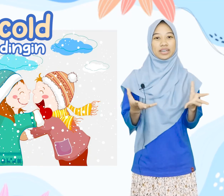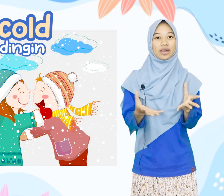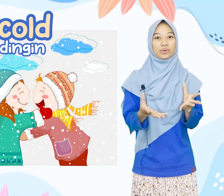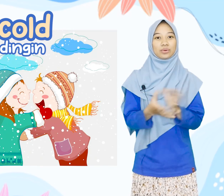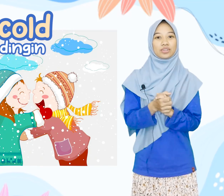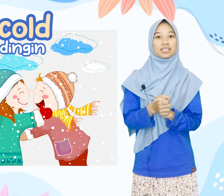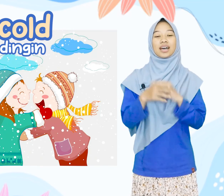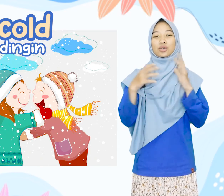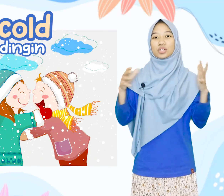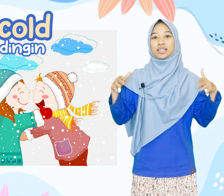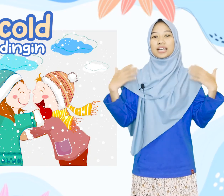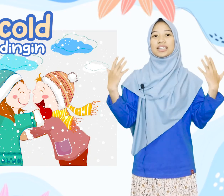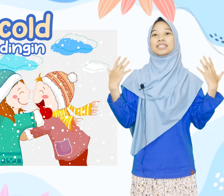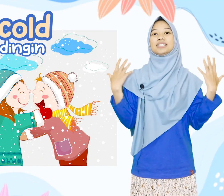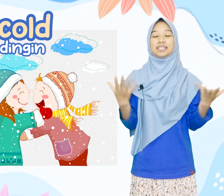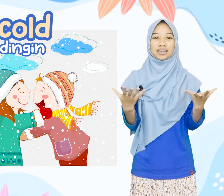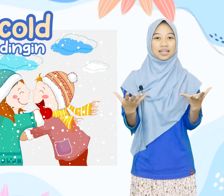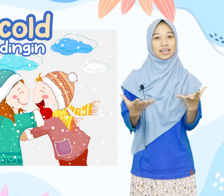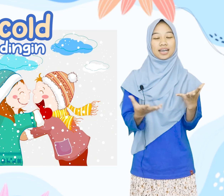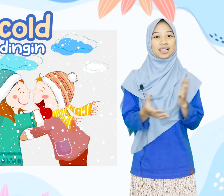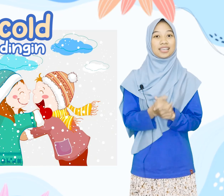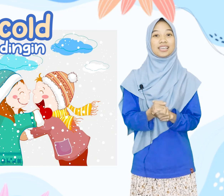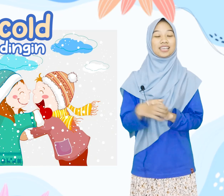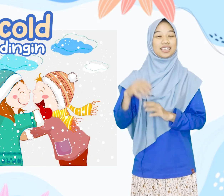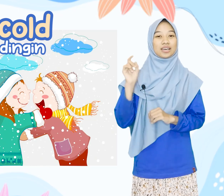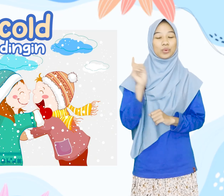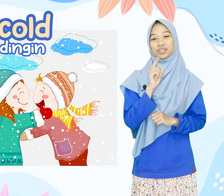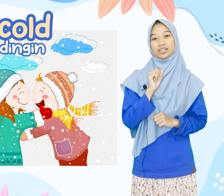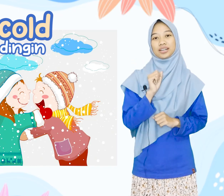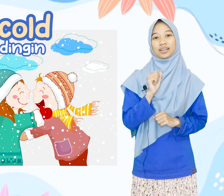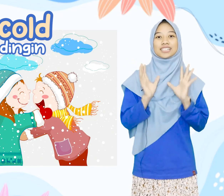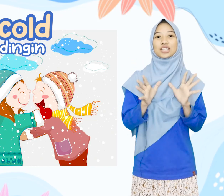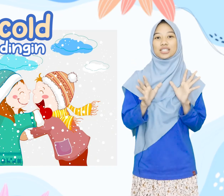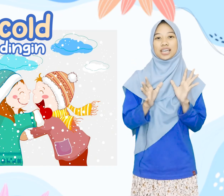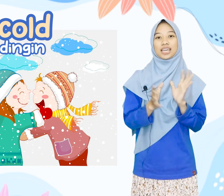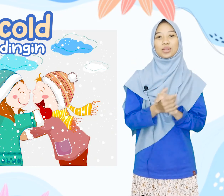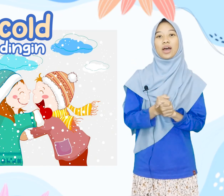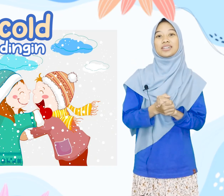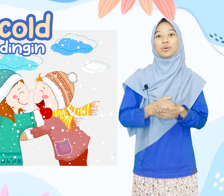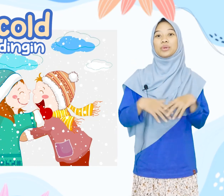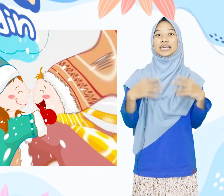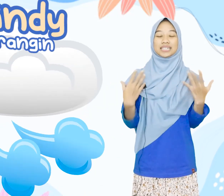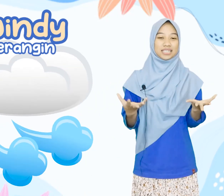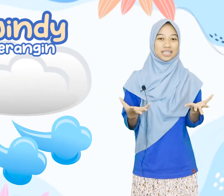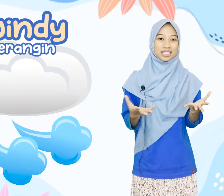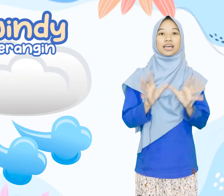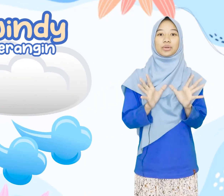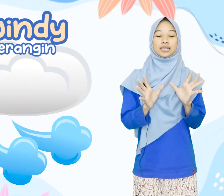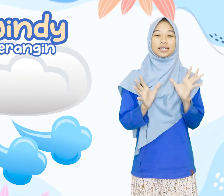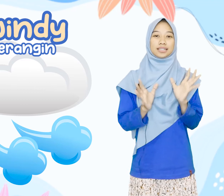now. Sekarang cuacanya lagi dingin karena lagi winter. Selanjutnya yaitu ada windy. Nah, windy ini